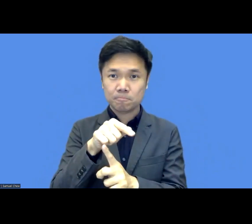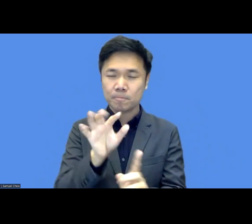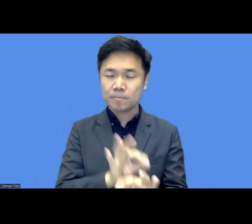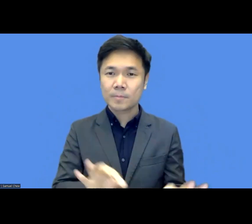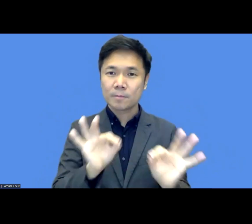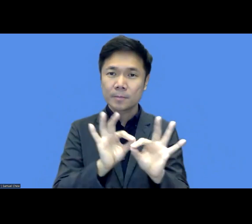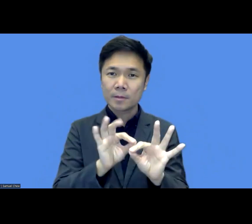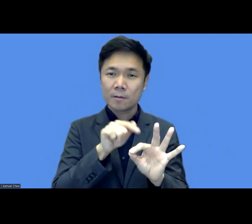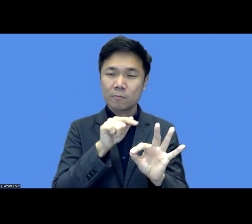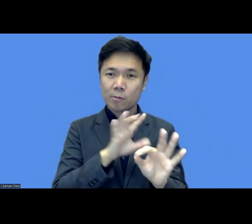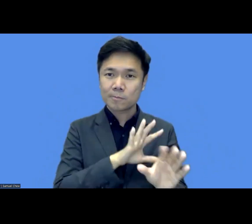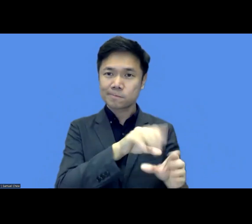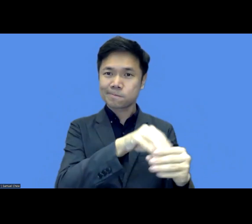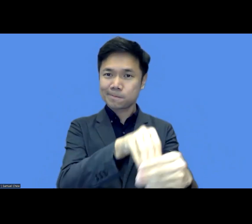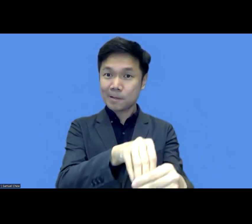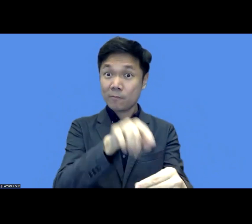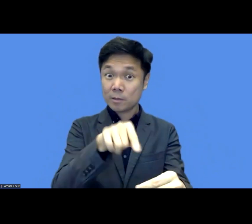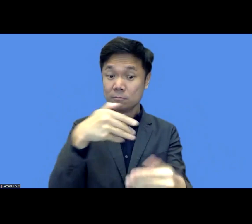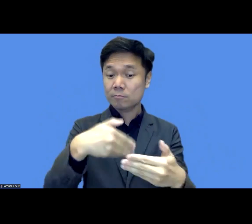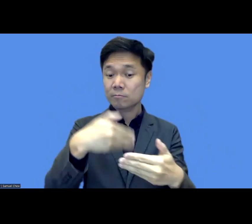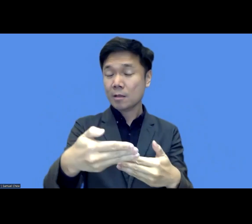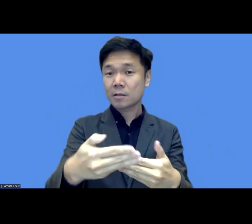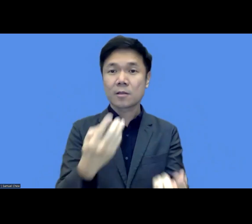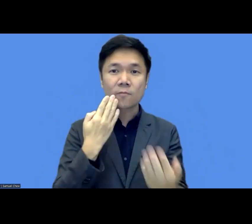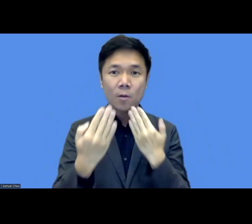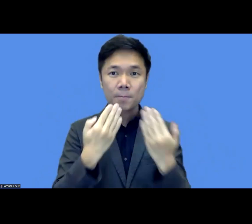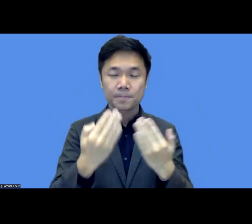pueden comprometer en el foro global.